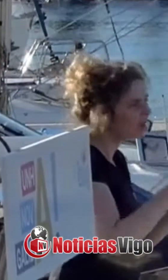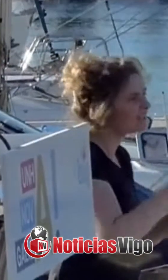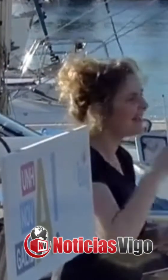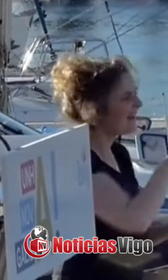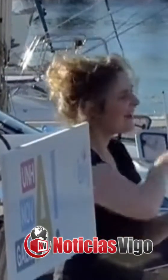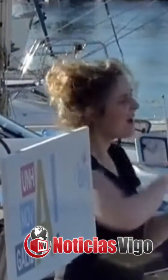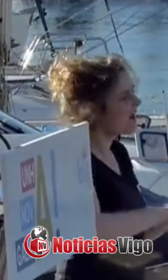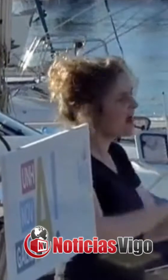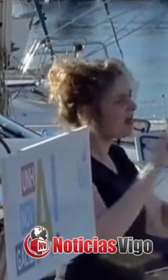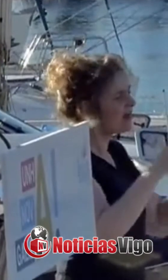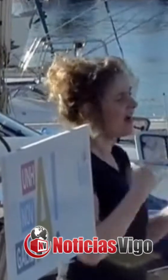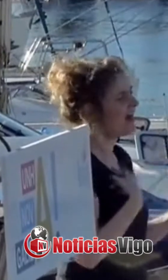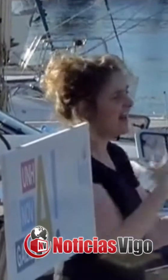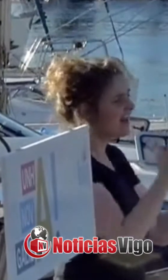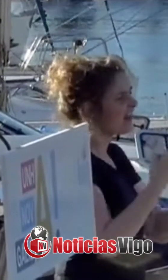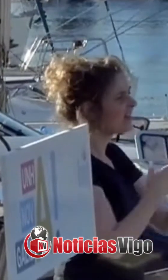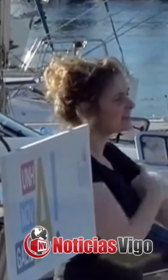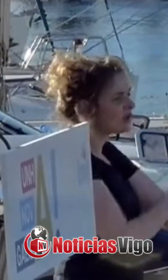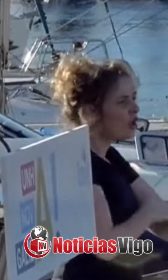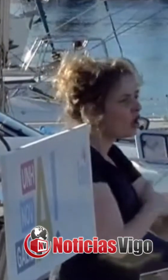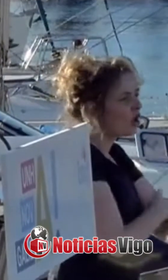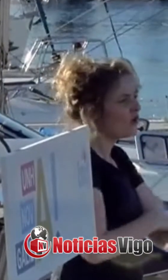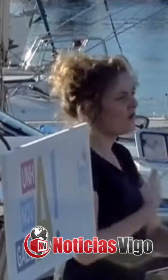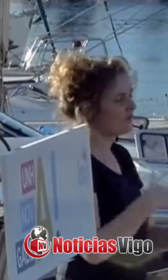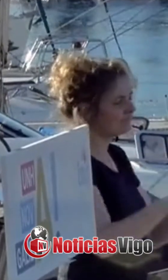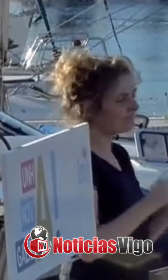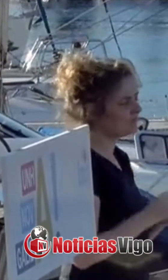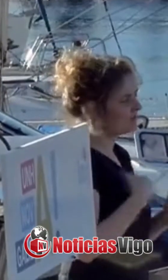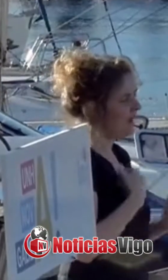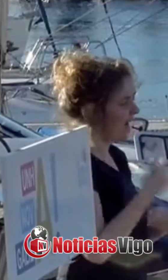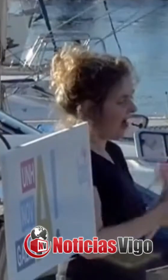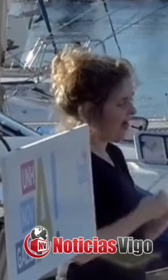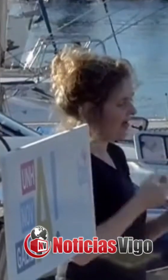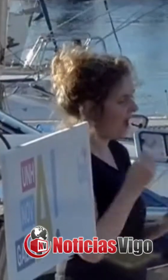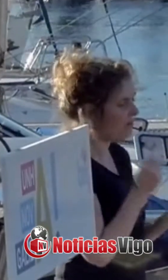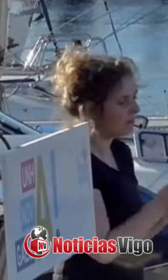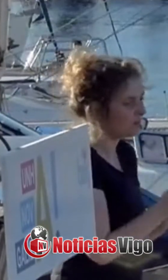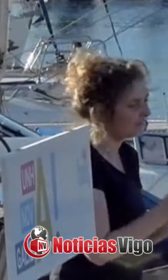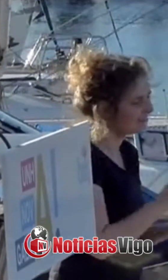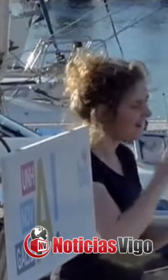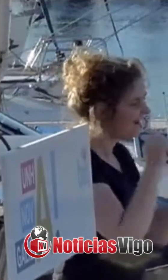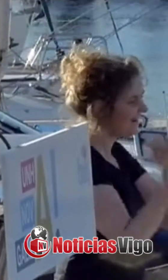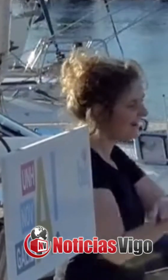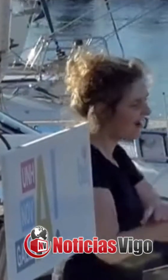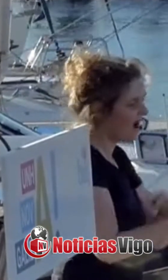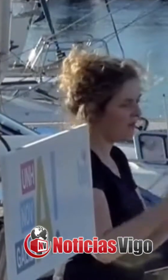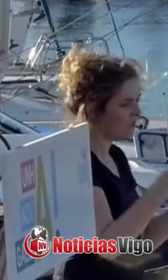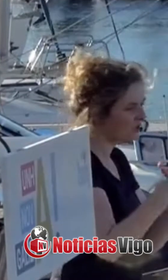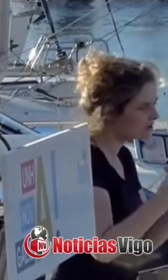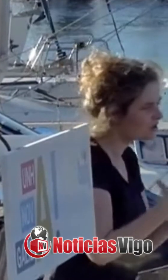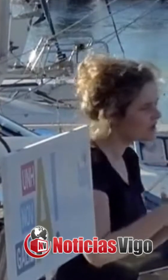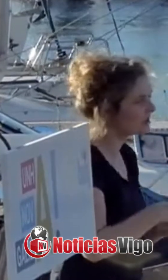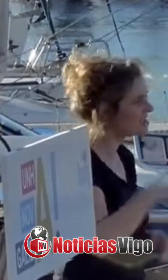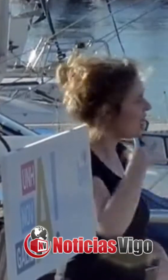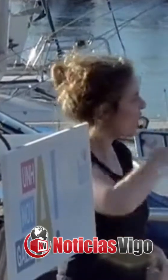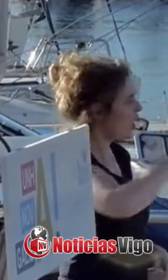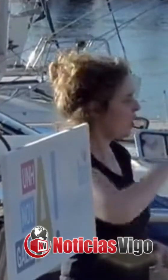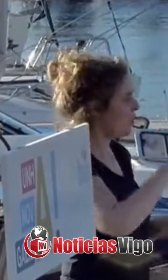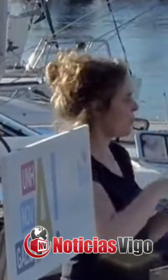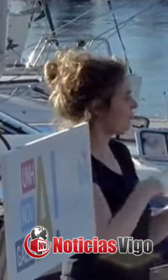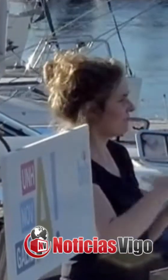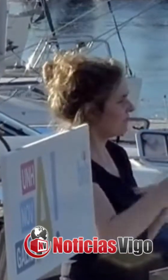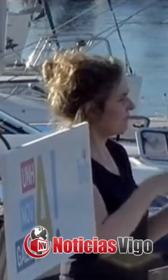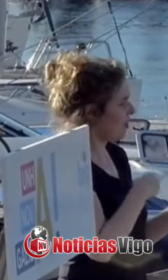precisa un goberno disposto a facer cambios estruturais, cambios que só o Bloque Nacionalista